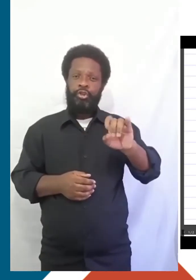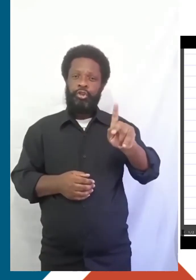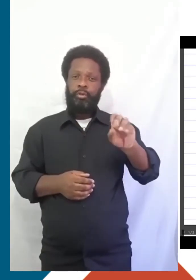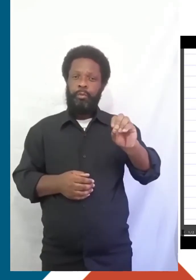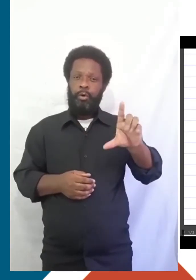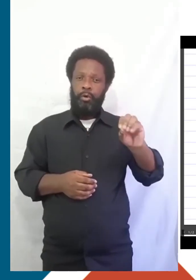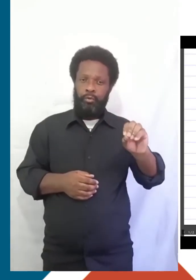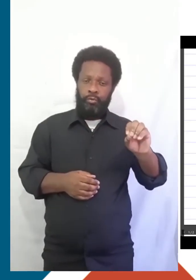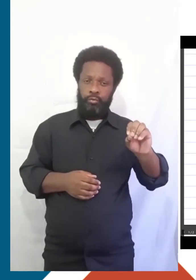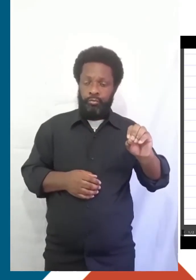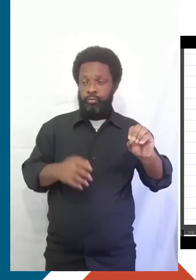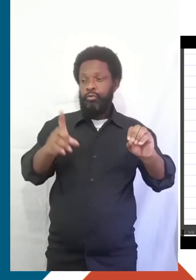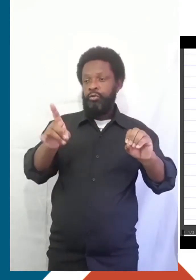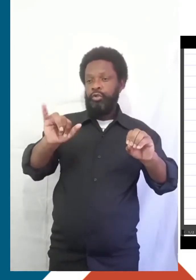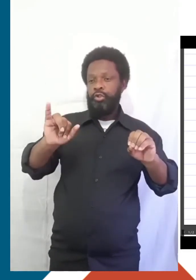Dipolo